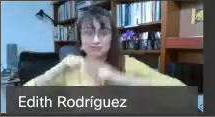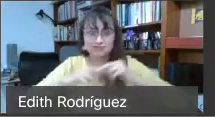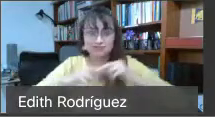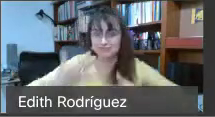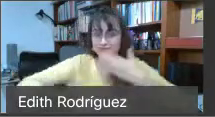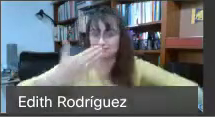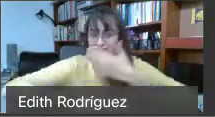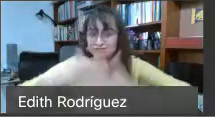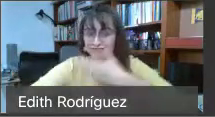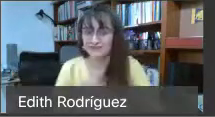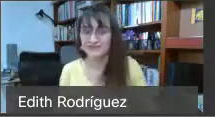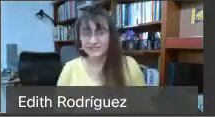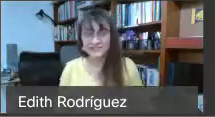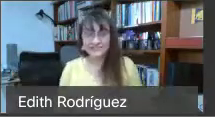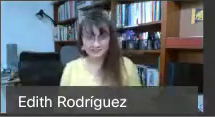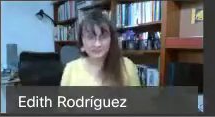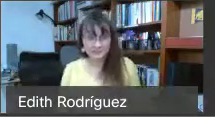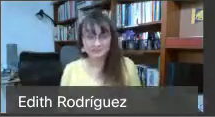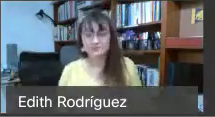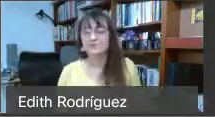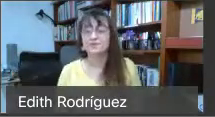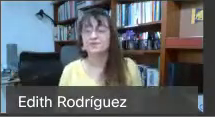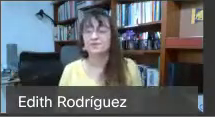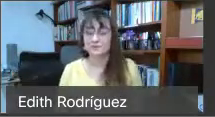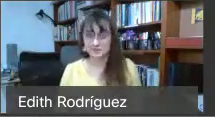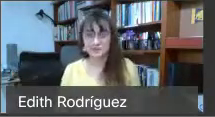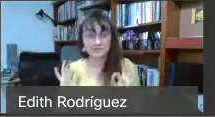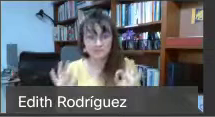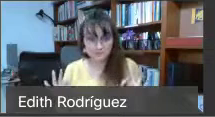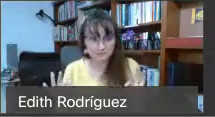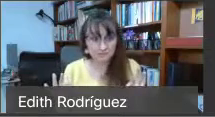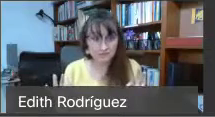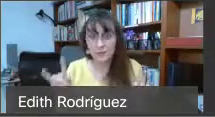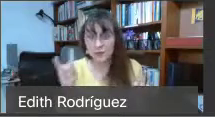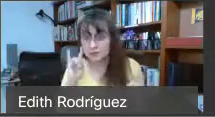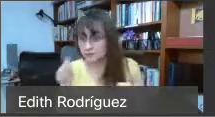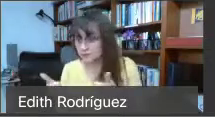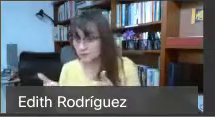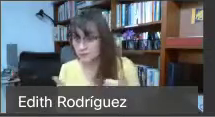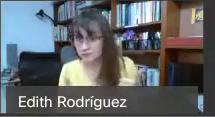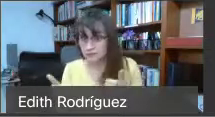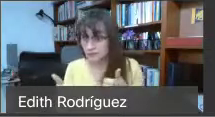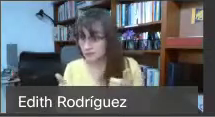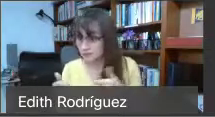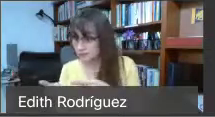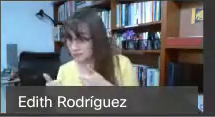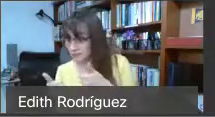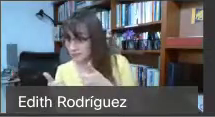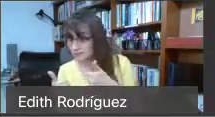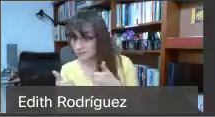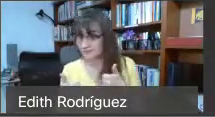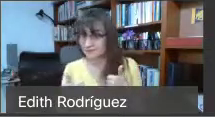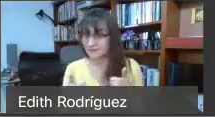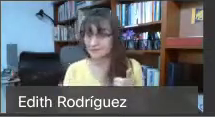aspectos culturales y a través de la información de la literatura, yo creo que todo mundo.